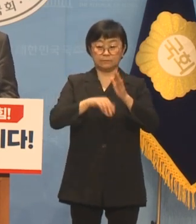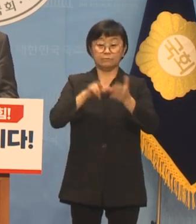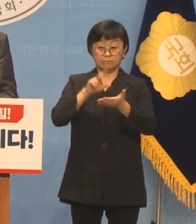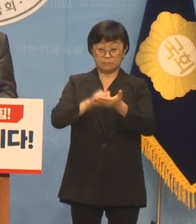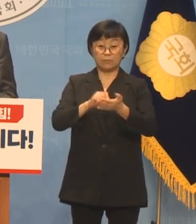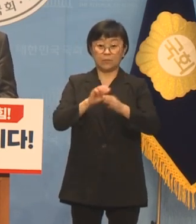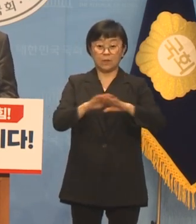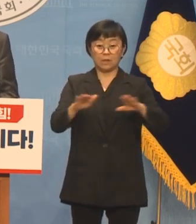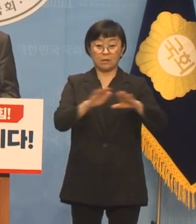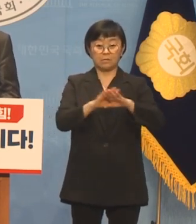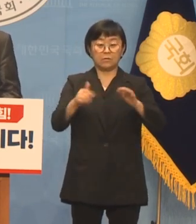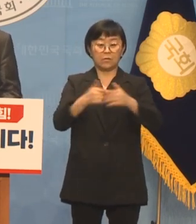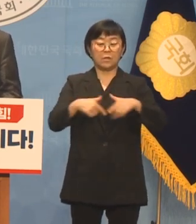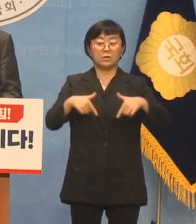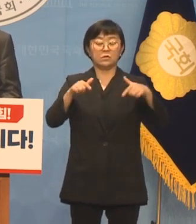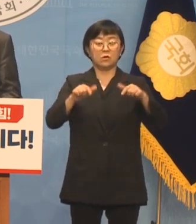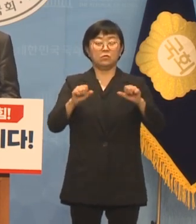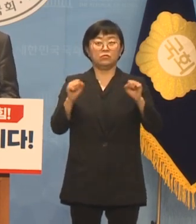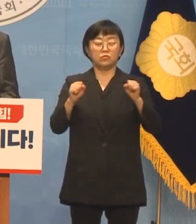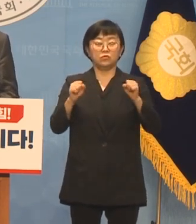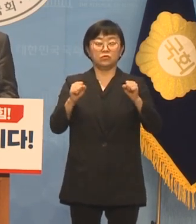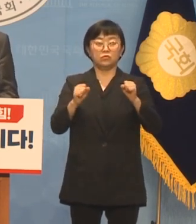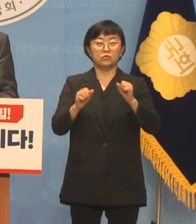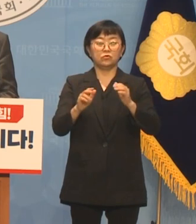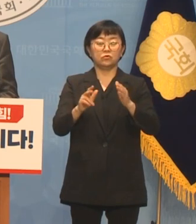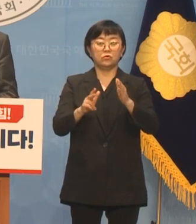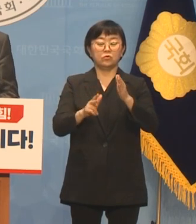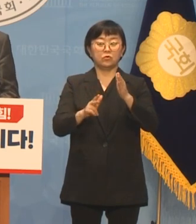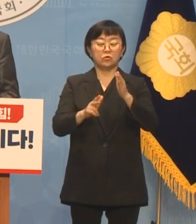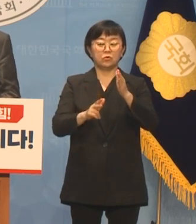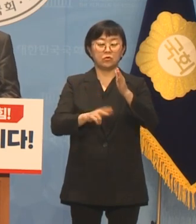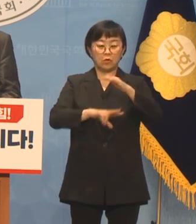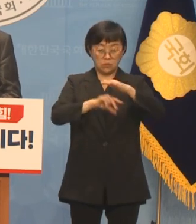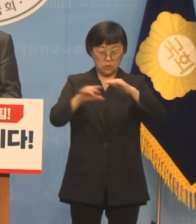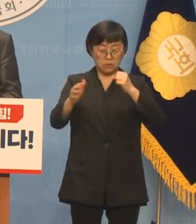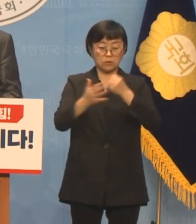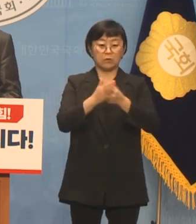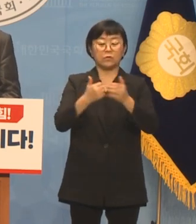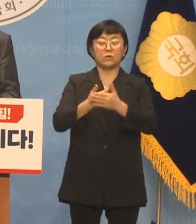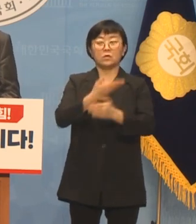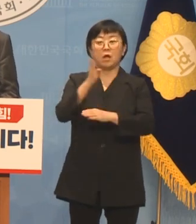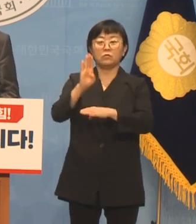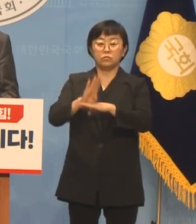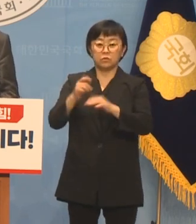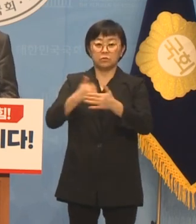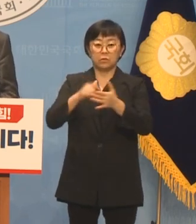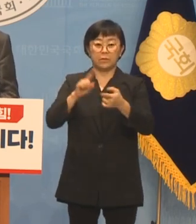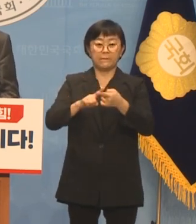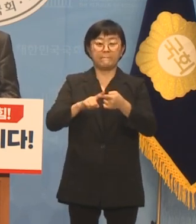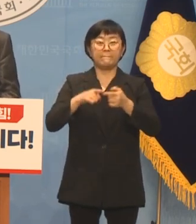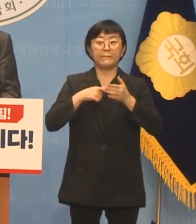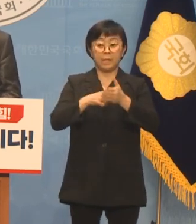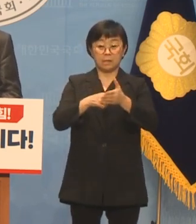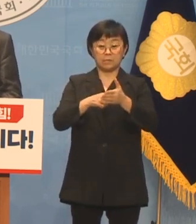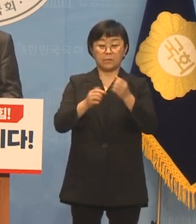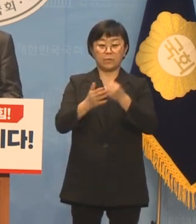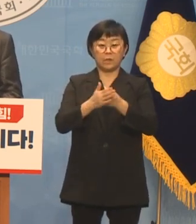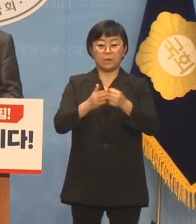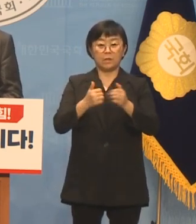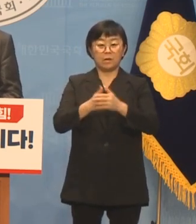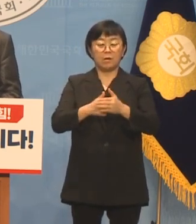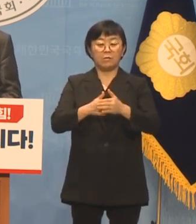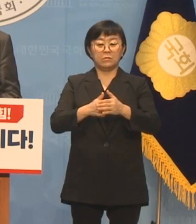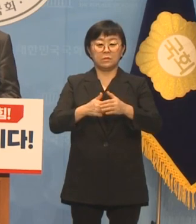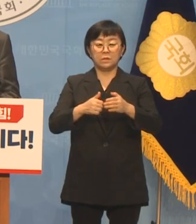챙기겠습니다. 서부경전철 또 강북횡단선의 신속한 추진으로 막힘없이